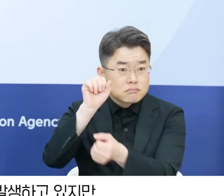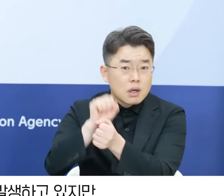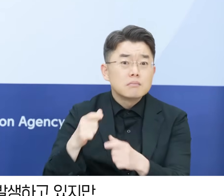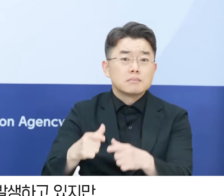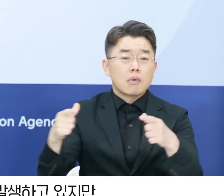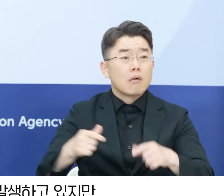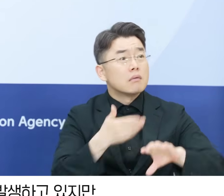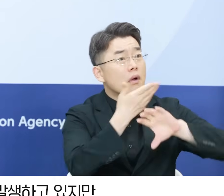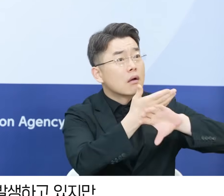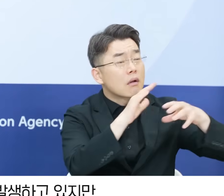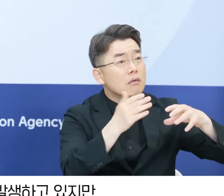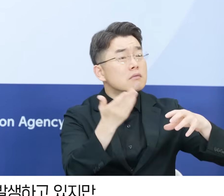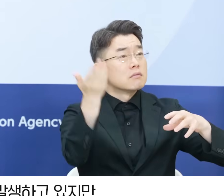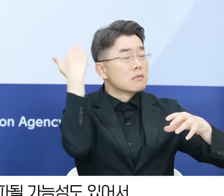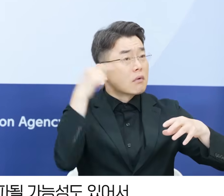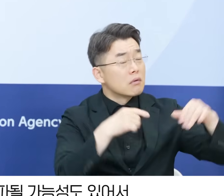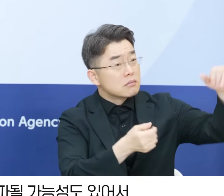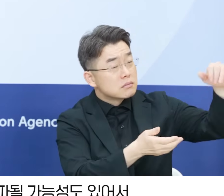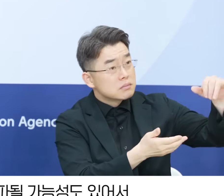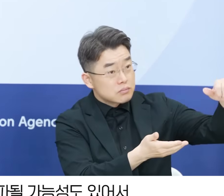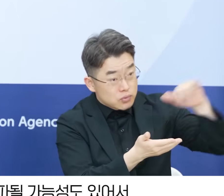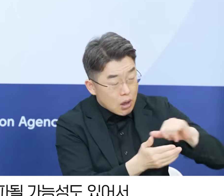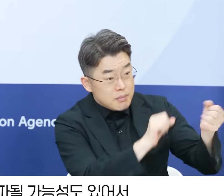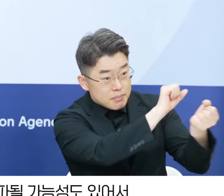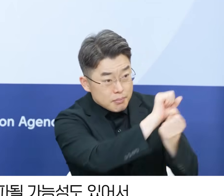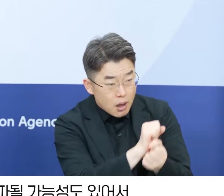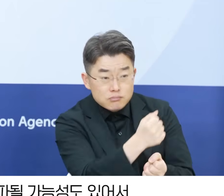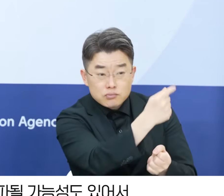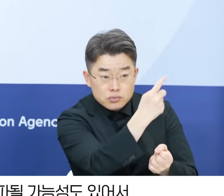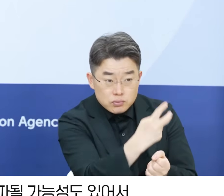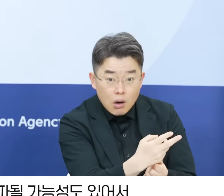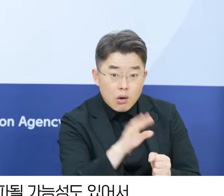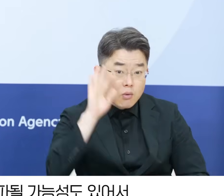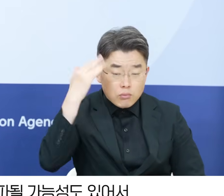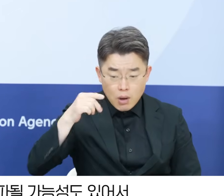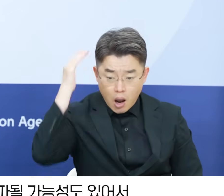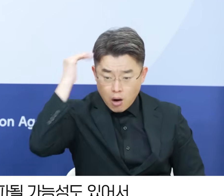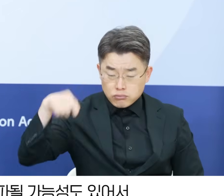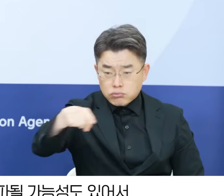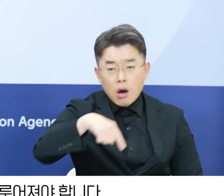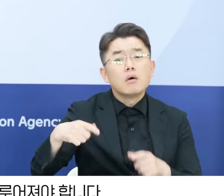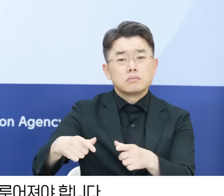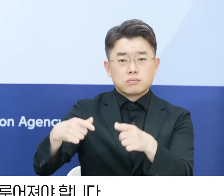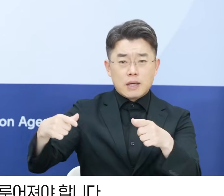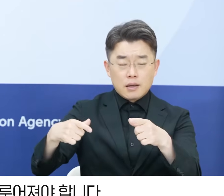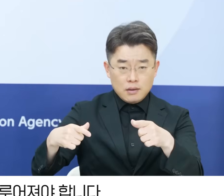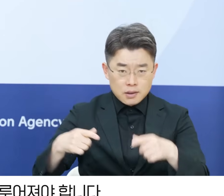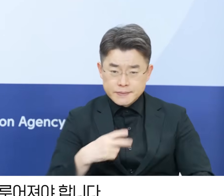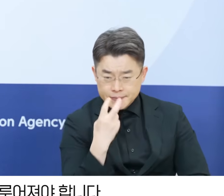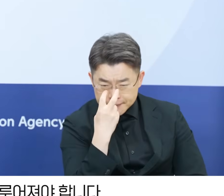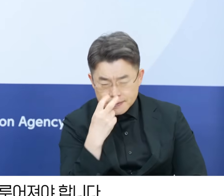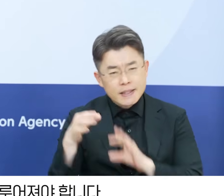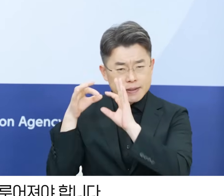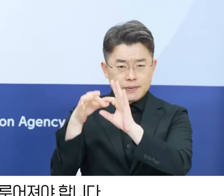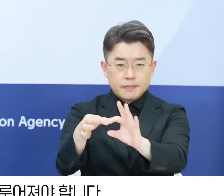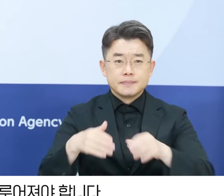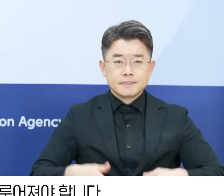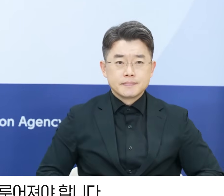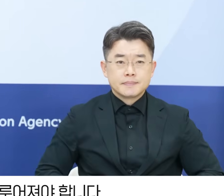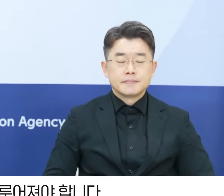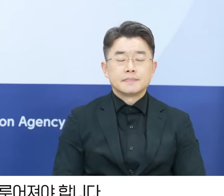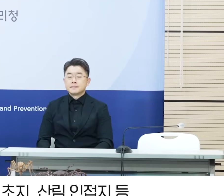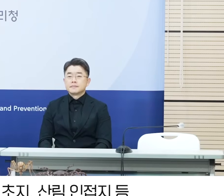유입 사례만 발생하고 있지만 해외 유입 후 또 국내 전파될 가능성도 있어서 지속적인 감시가 이루어져야